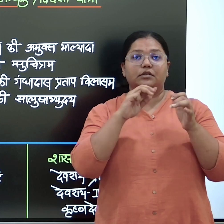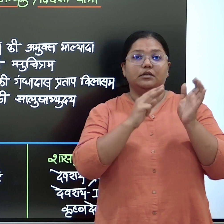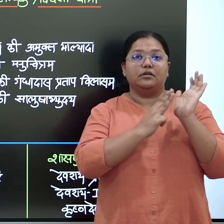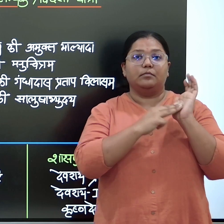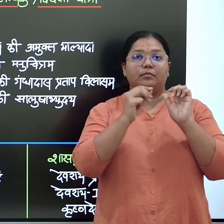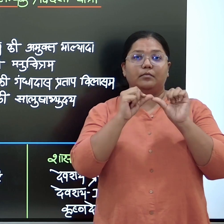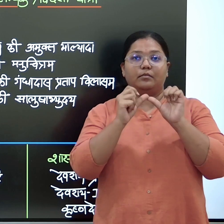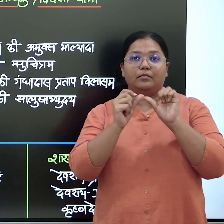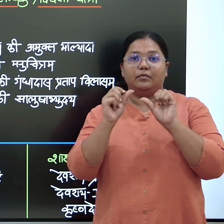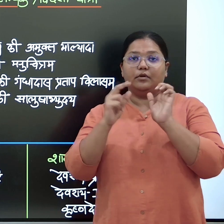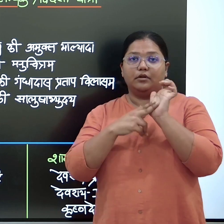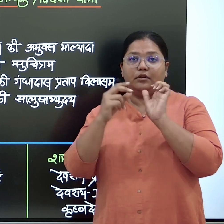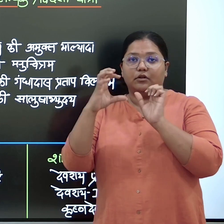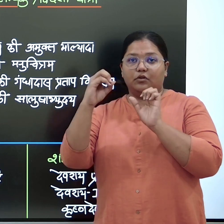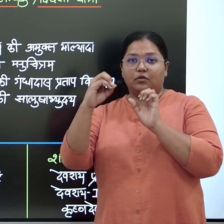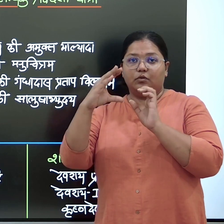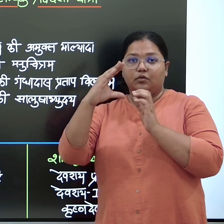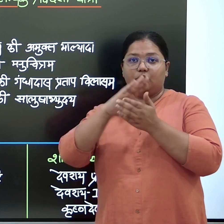मनुचित्रम। ठीक है,